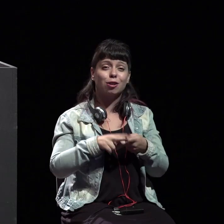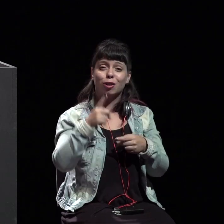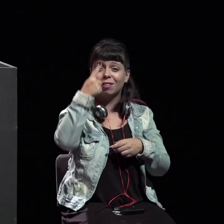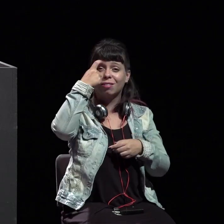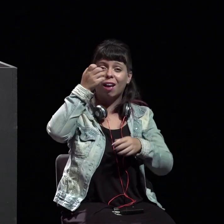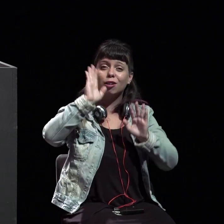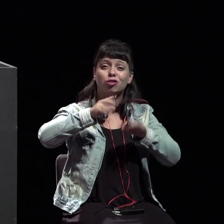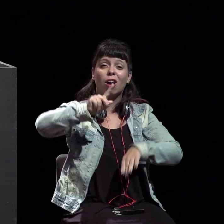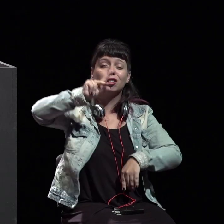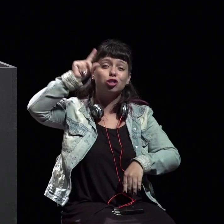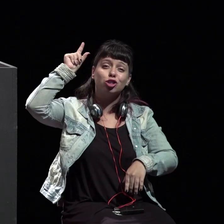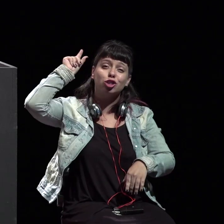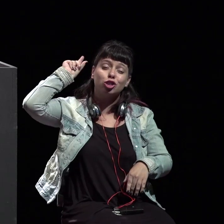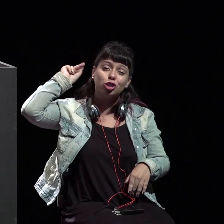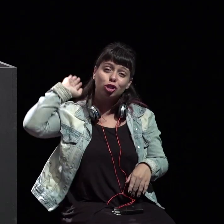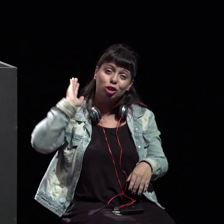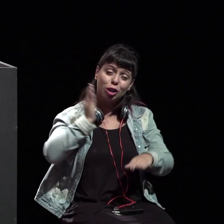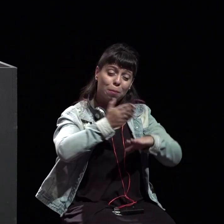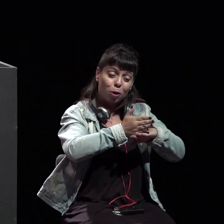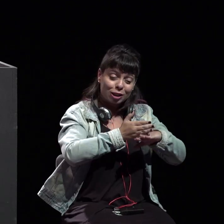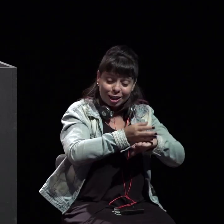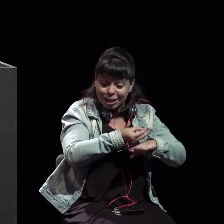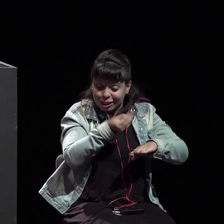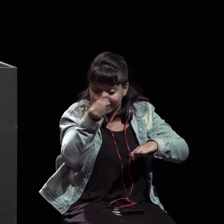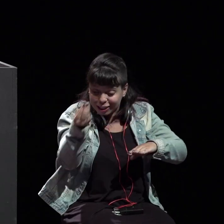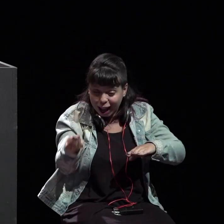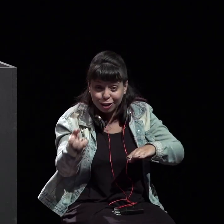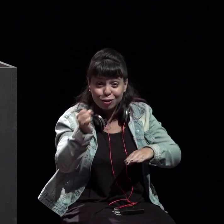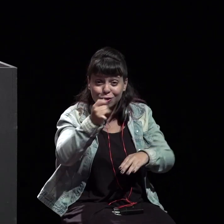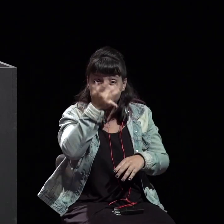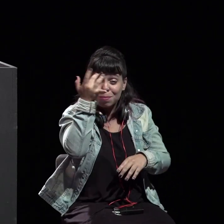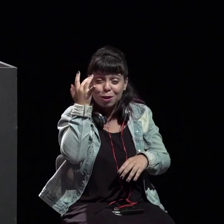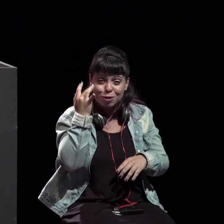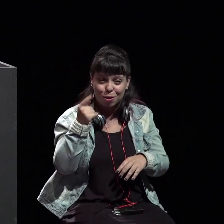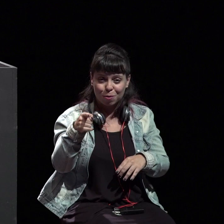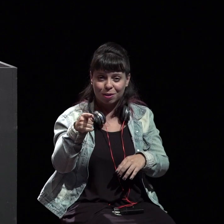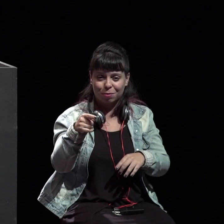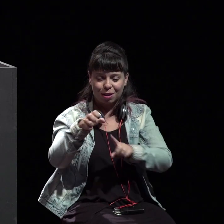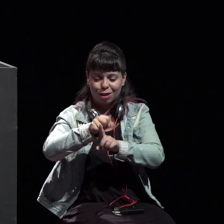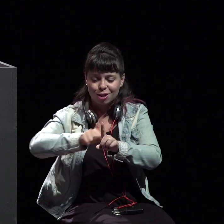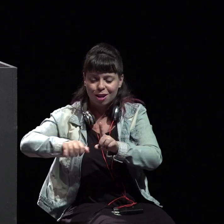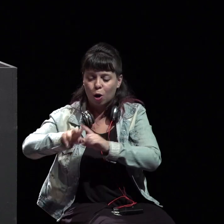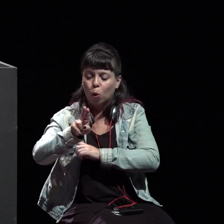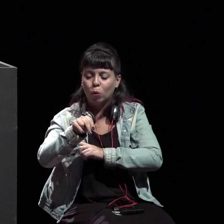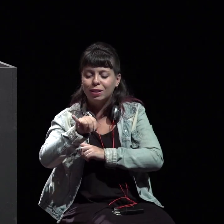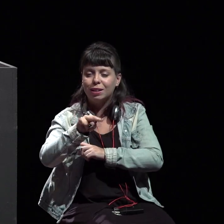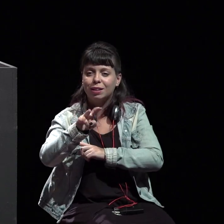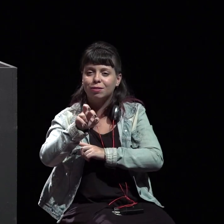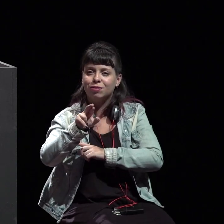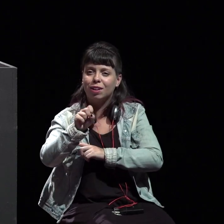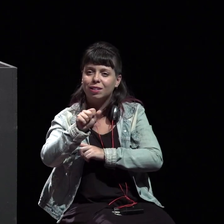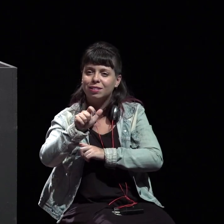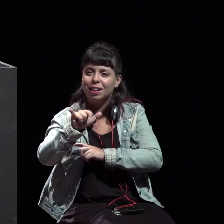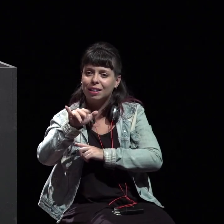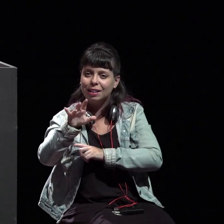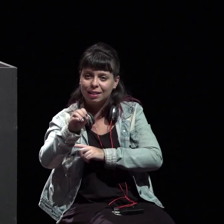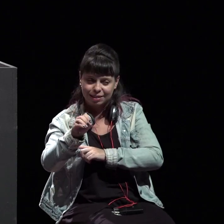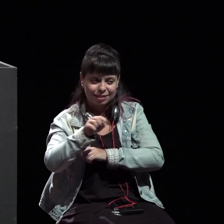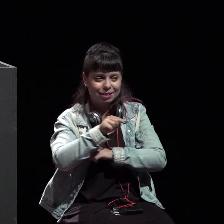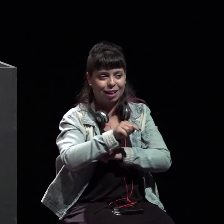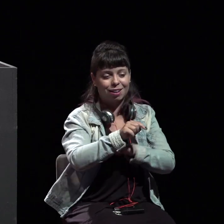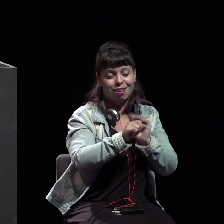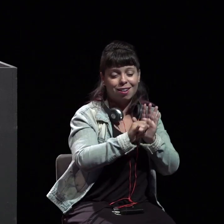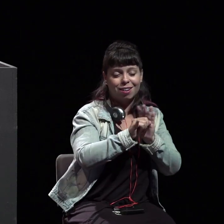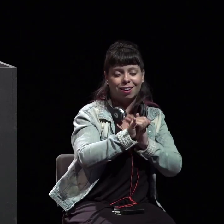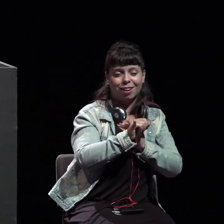pela modernidade, os que caem nessa armadilha, universalistas versus identitaristas, reduzem